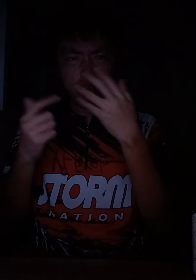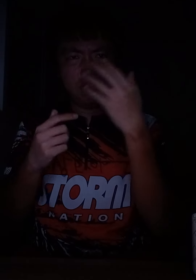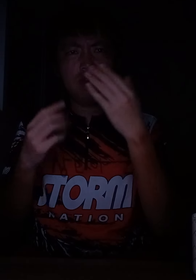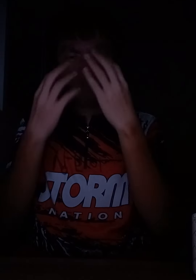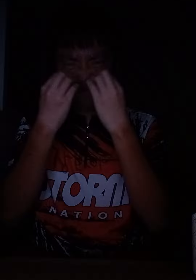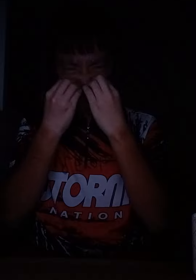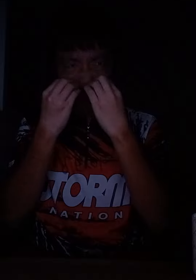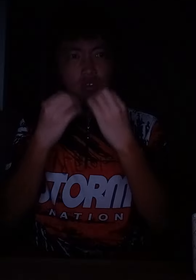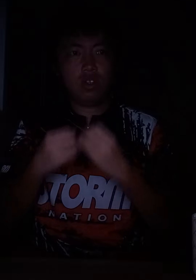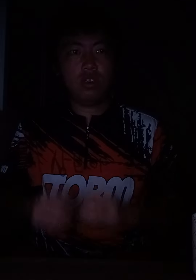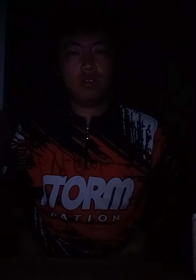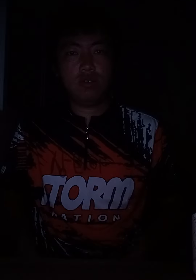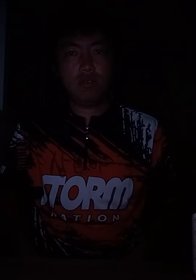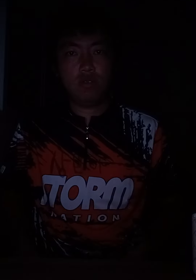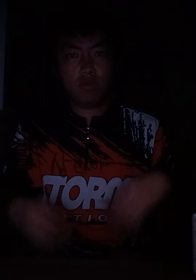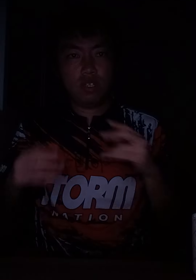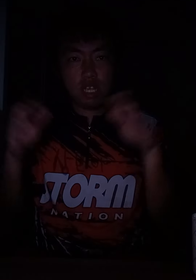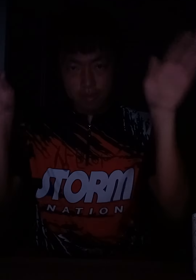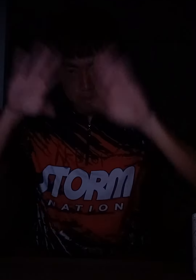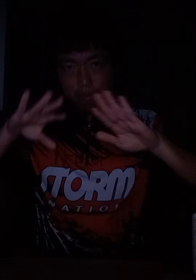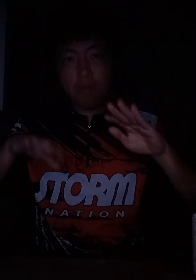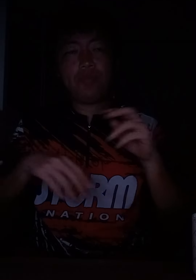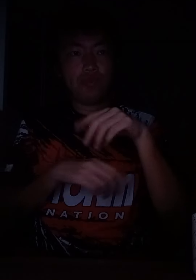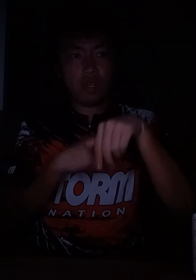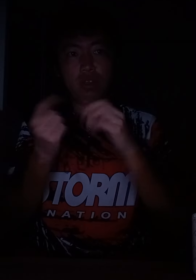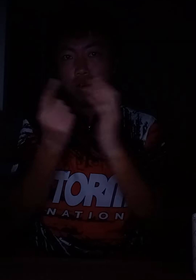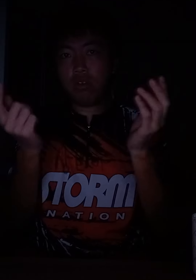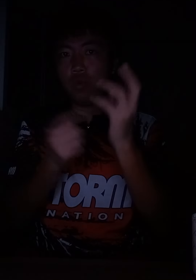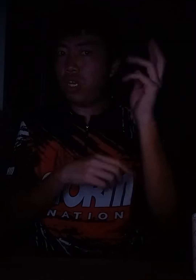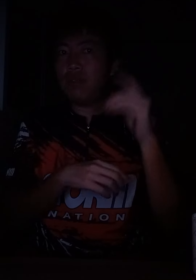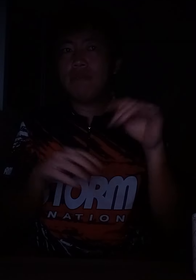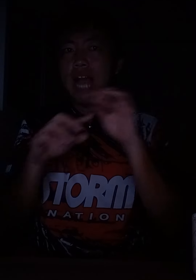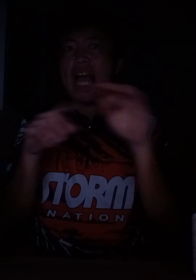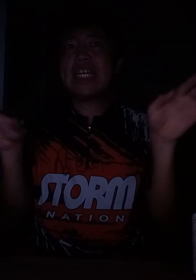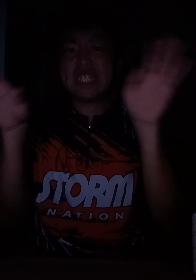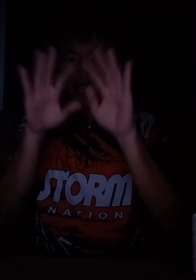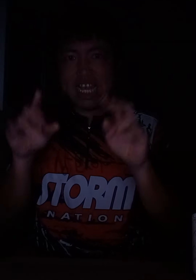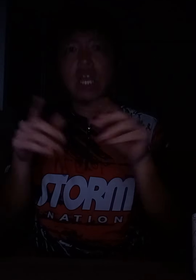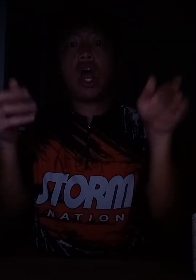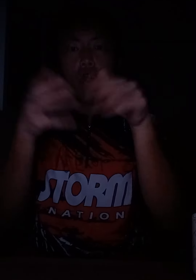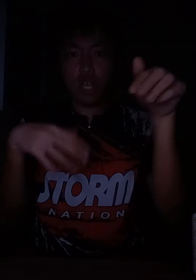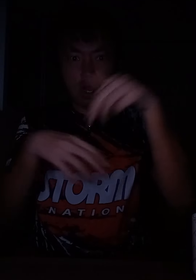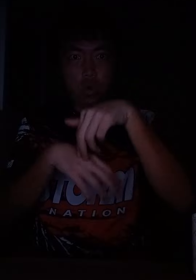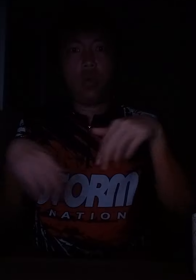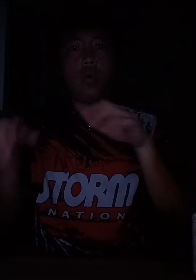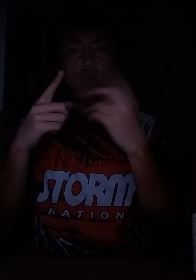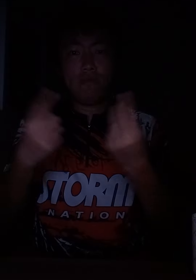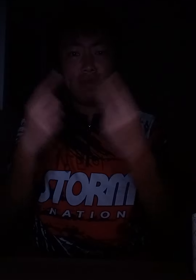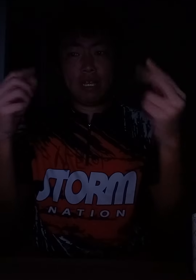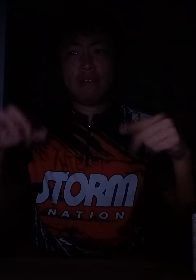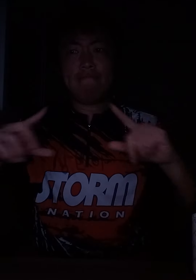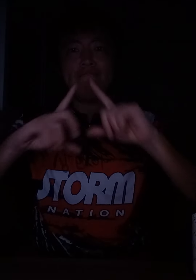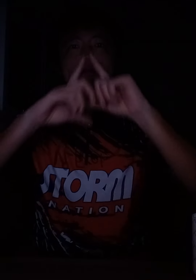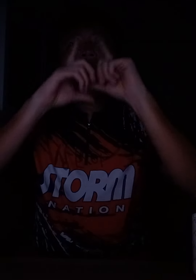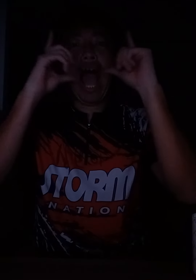썼죠. 같은 날 밤 역시 부산에서 서울로 가던 SRT 열차에서도 한 남성 승객이